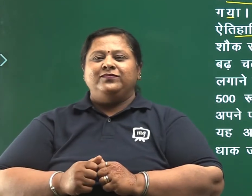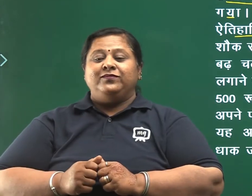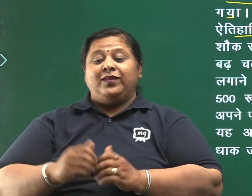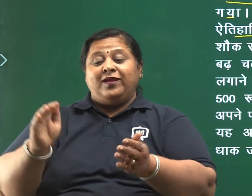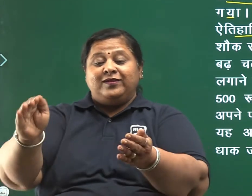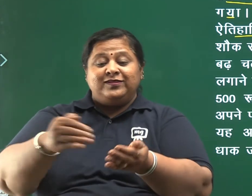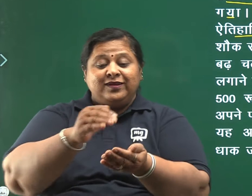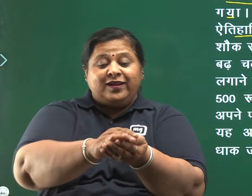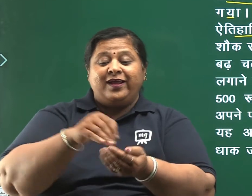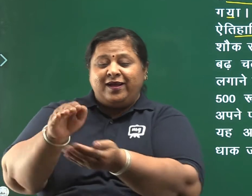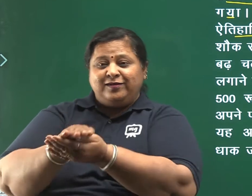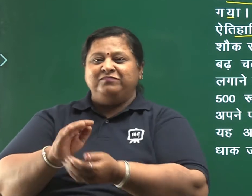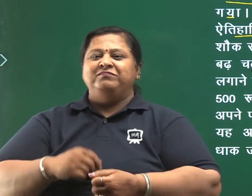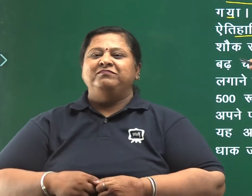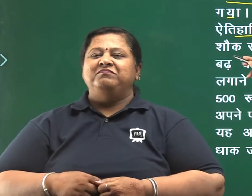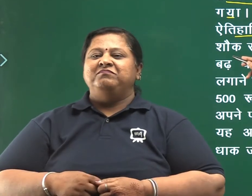संग्रह का